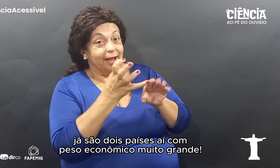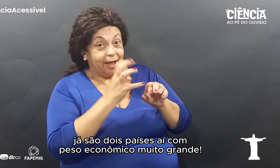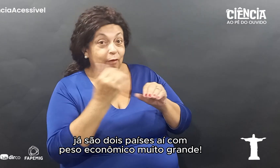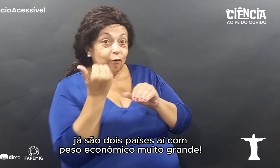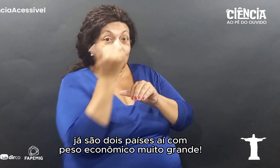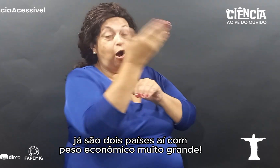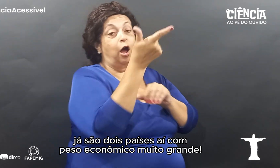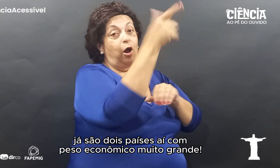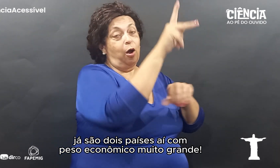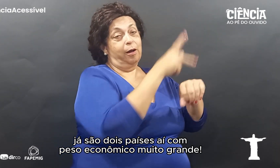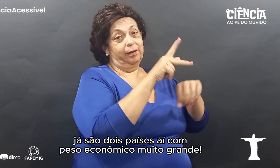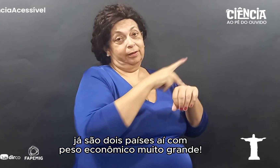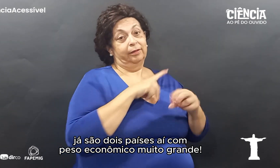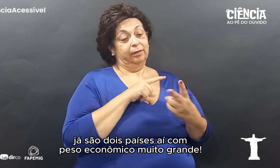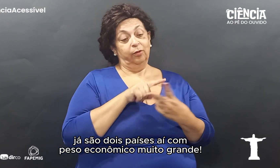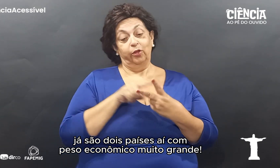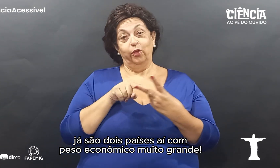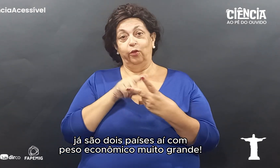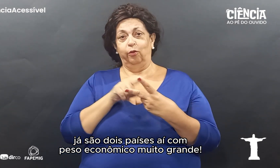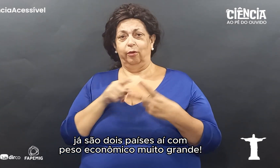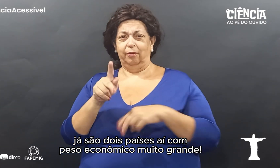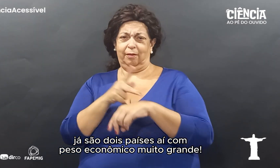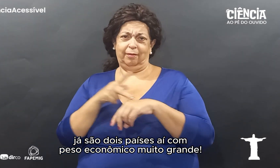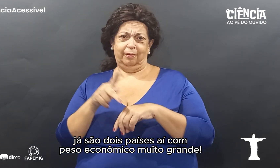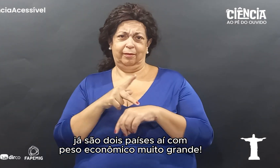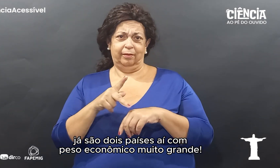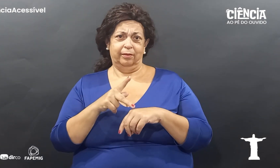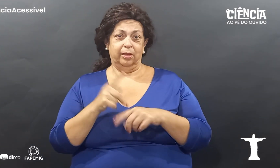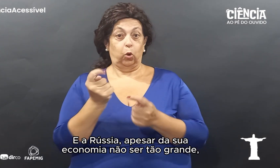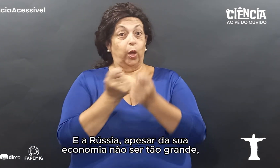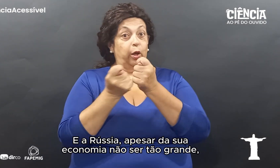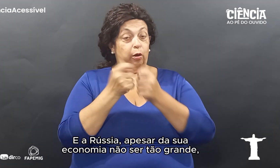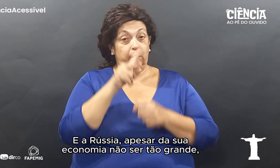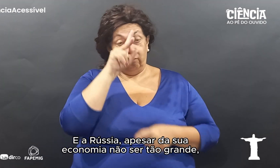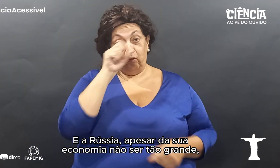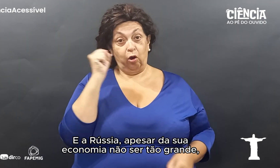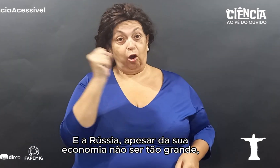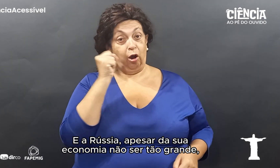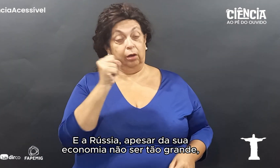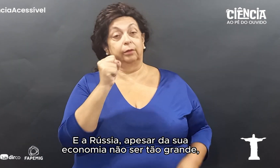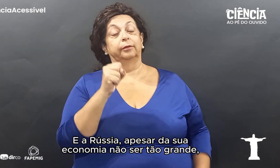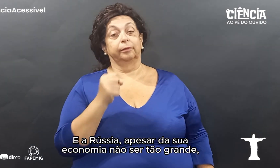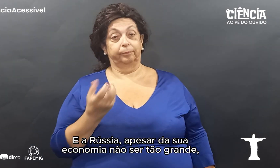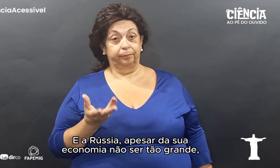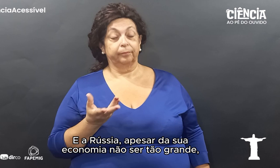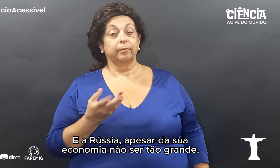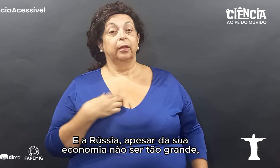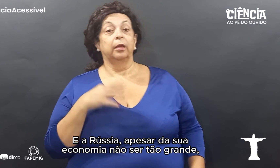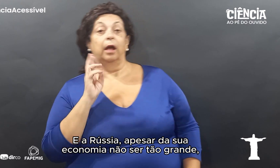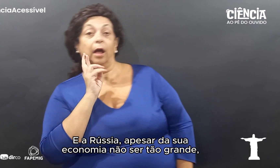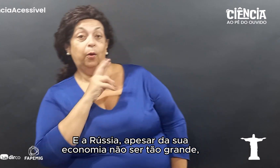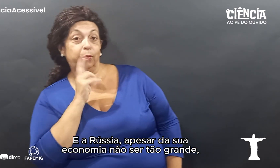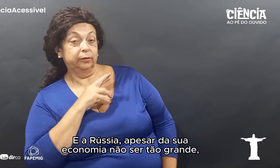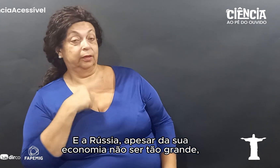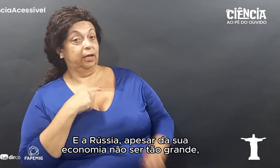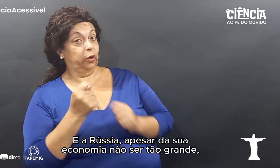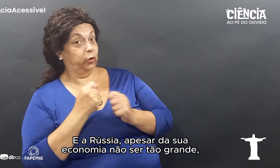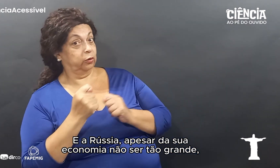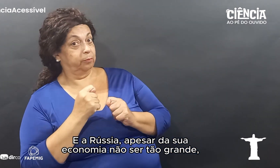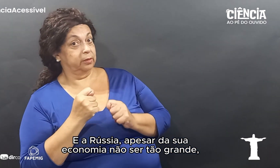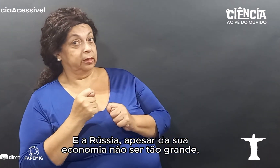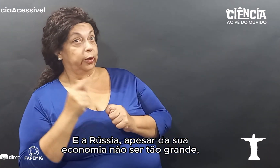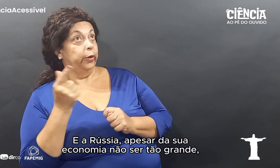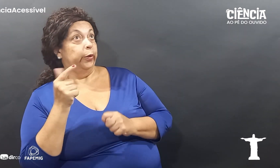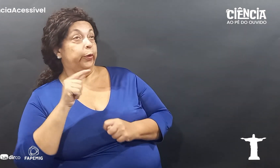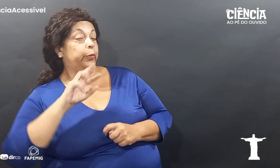já são dois países aí com um peso econômico muito grande. E a Rússia, ela, apesar da sua economia não ser